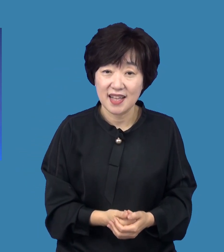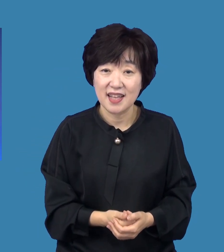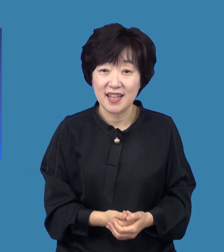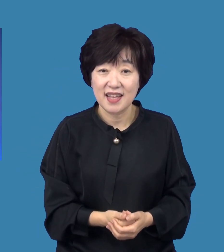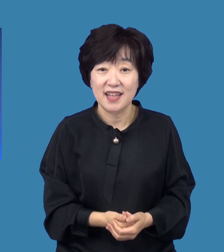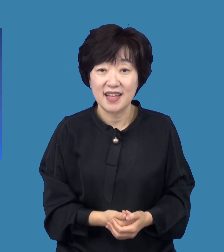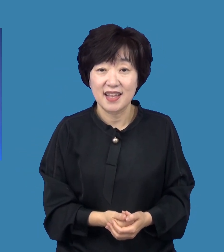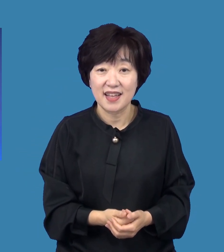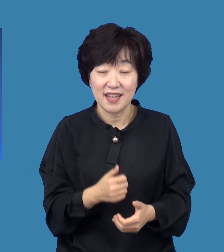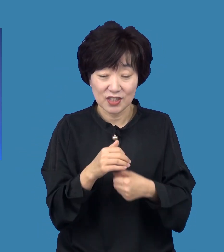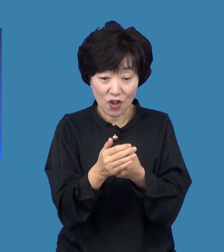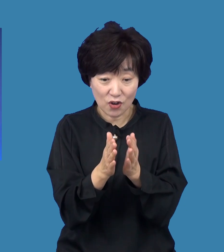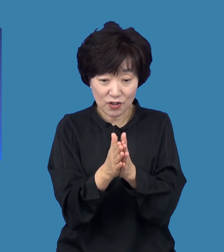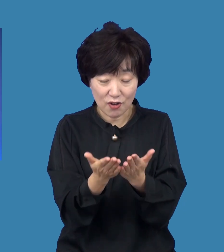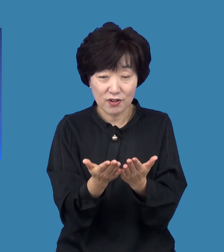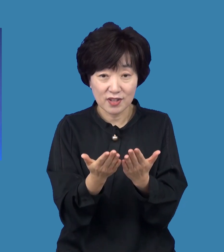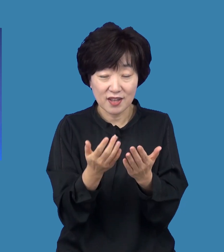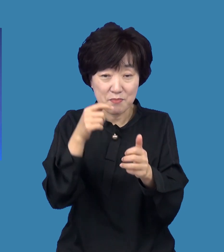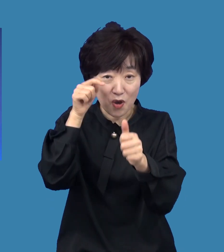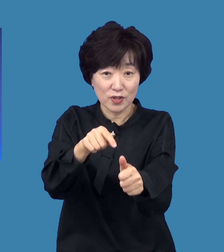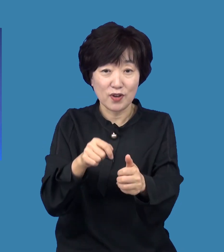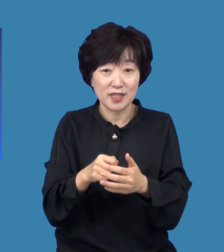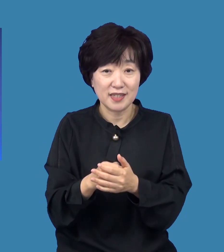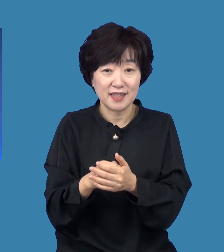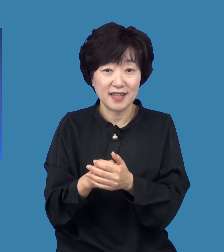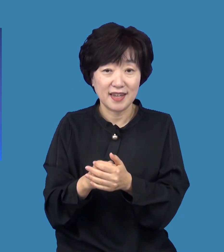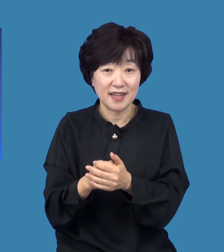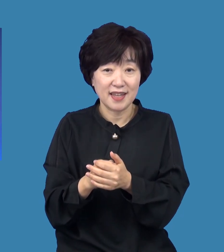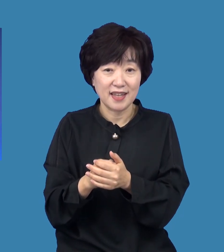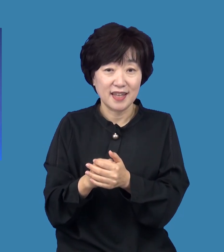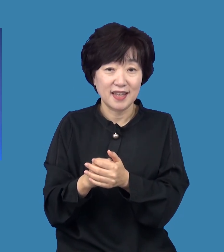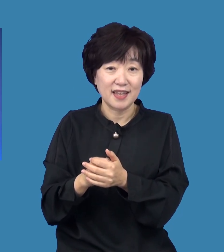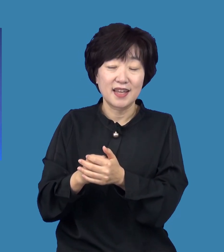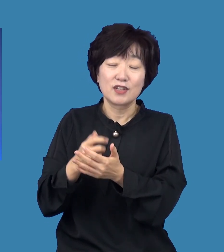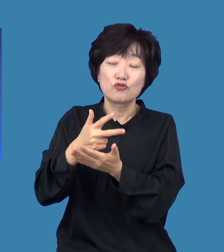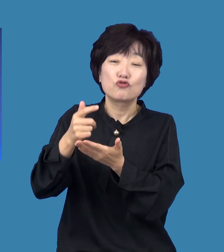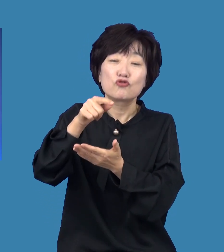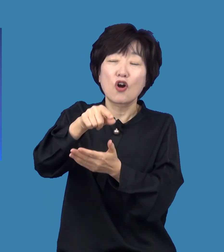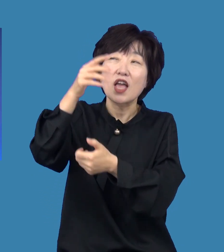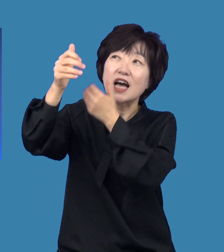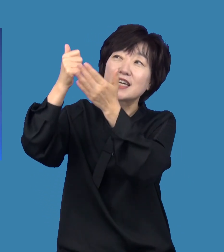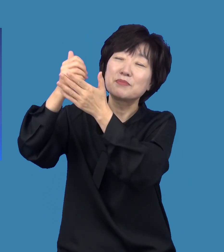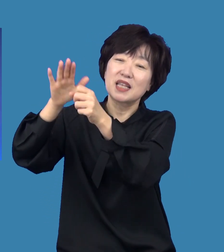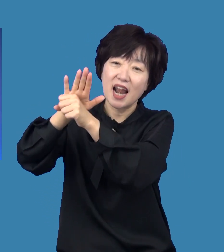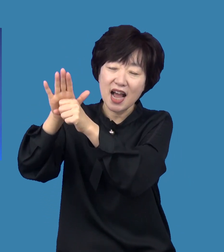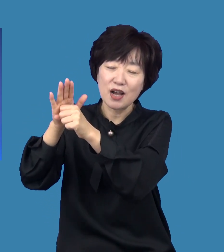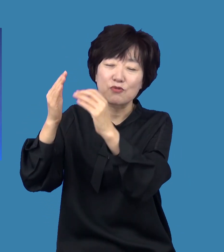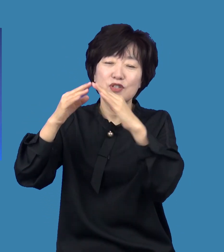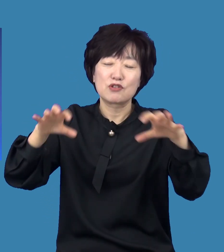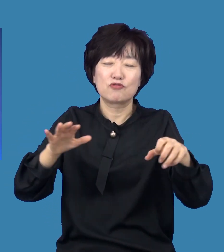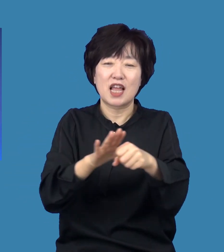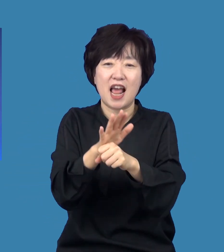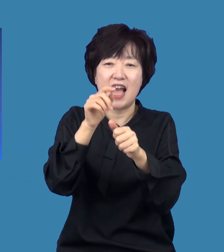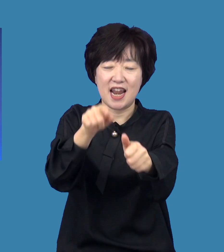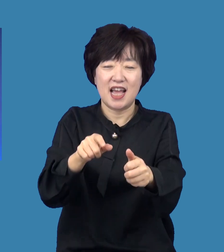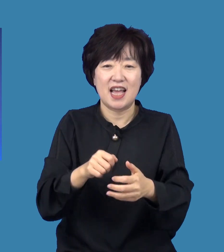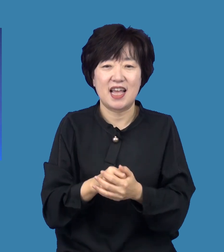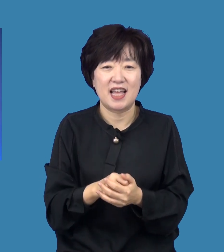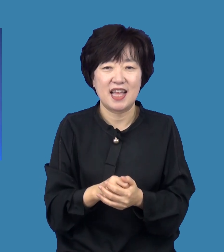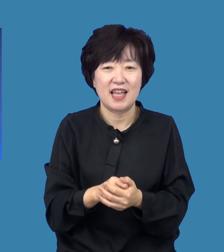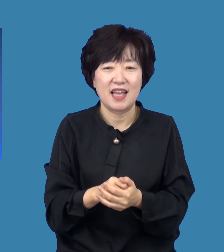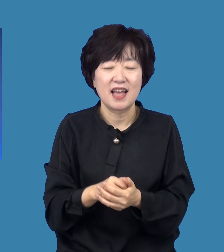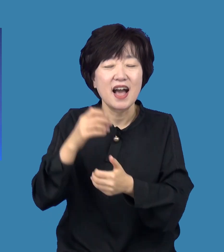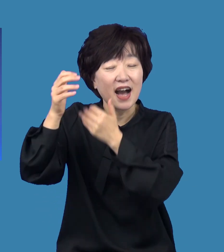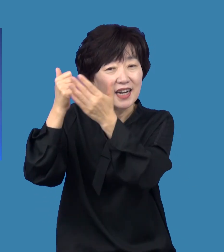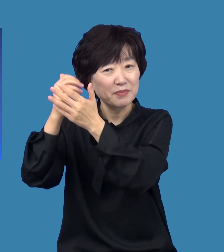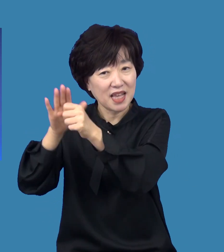성경은 두 가지 명령했잖아. 주 너의 하나님을 사랑하고 둘째 이웃을 사랑하라고. 그렇다면 하나님을